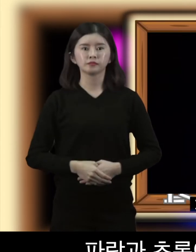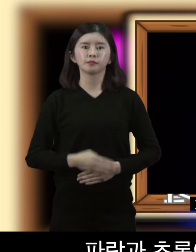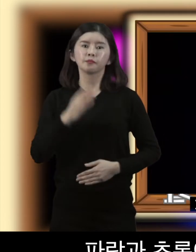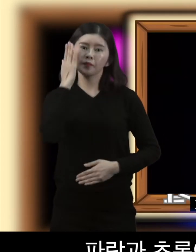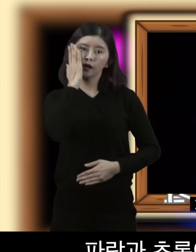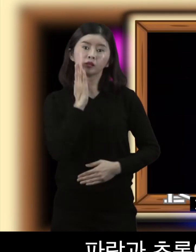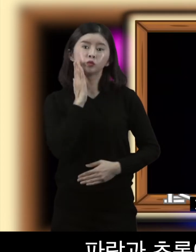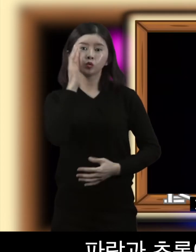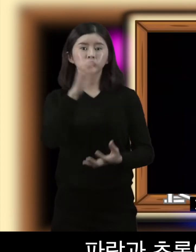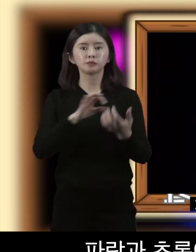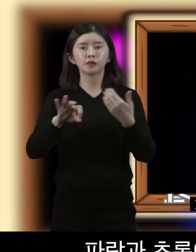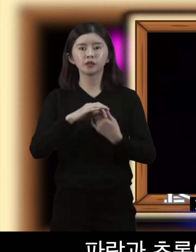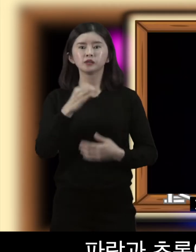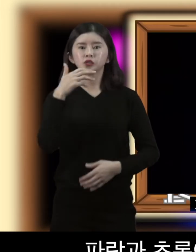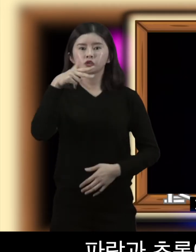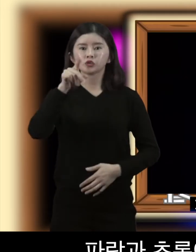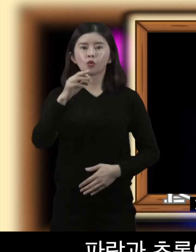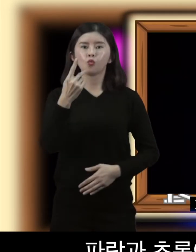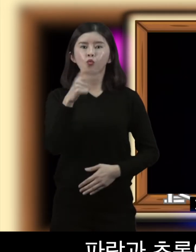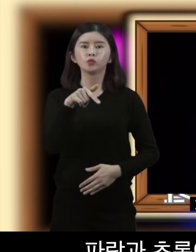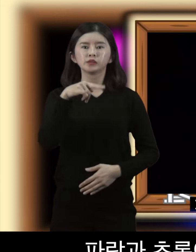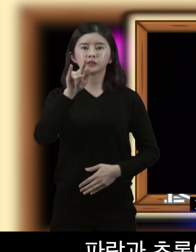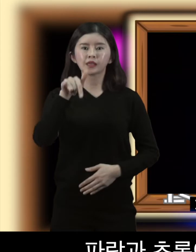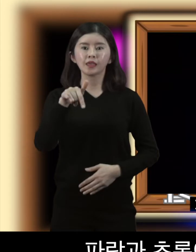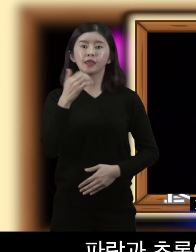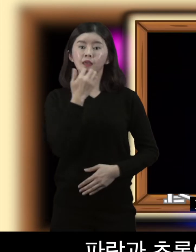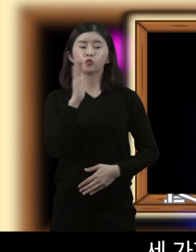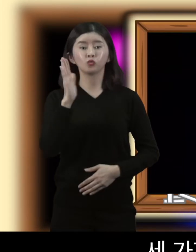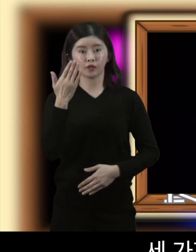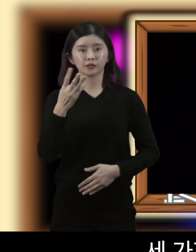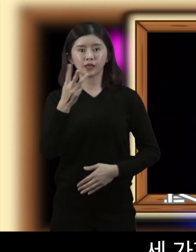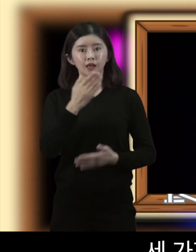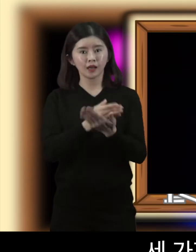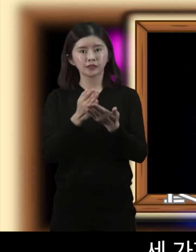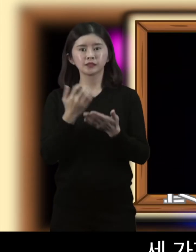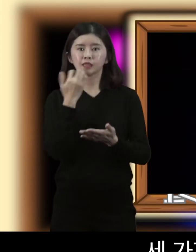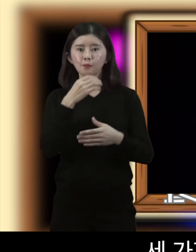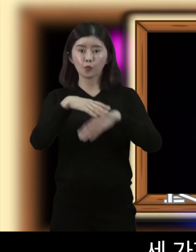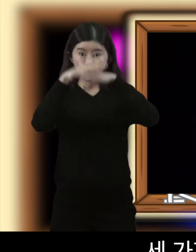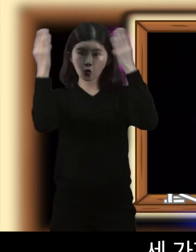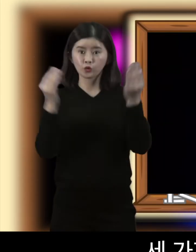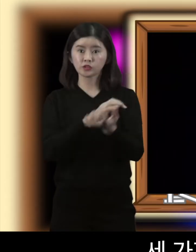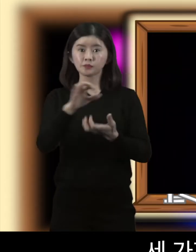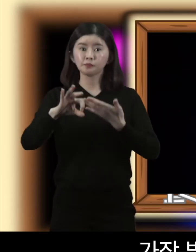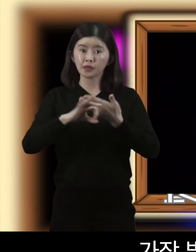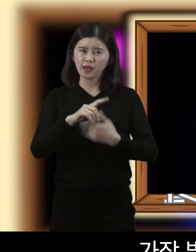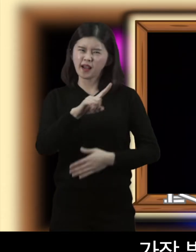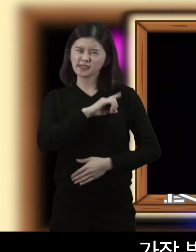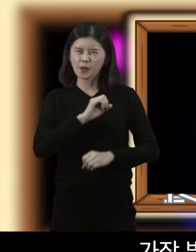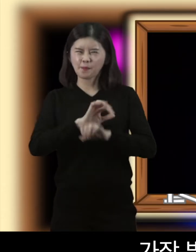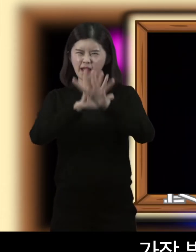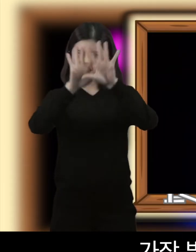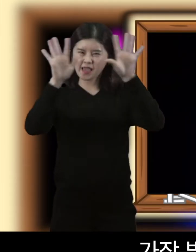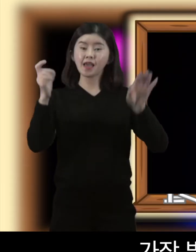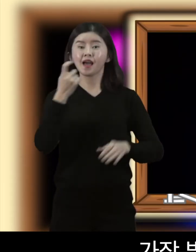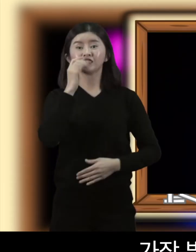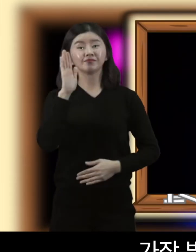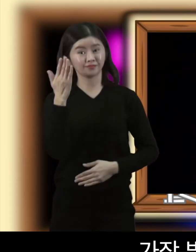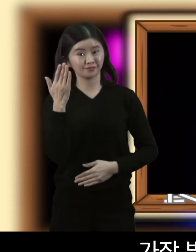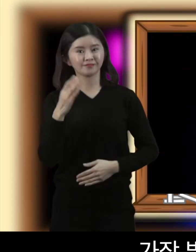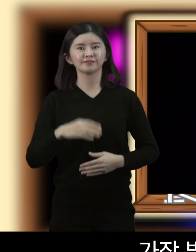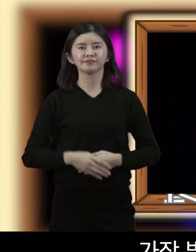파랑과 초록이 만나면 청록색이 되고요 세 가지 색이 모두 만나면 가장 밝은